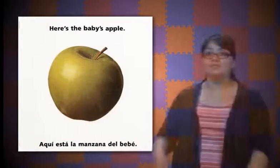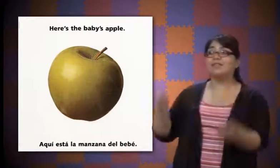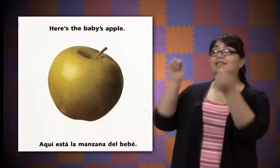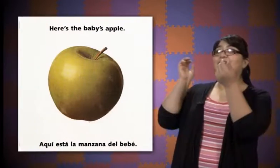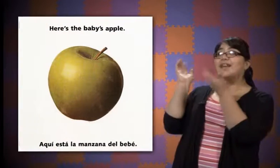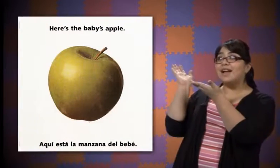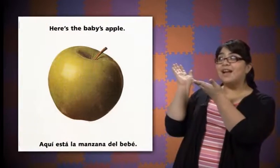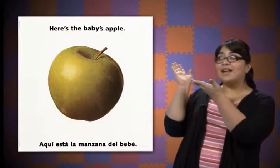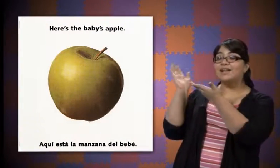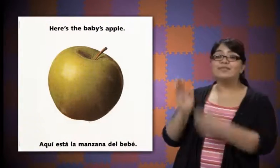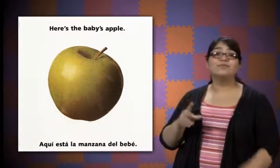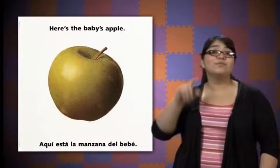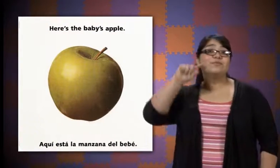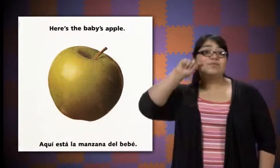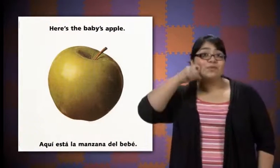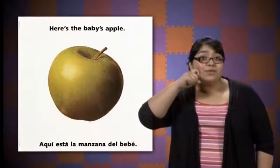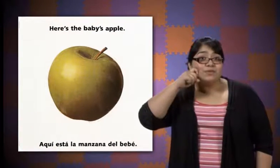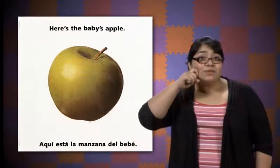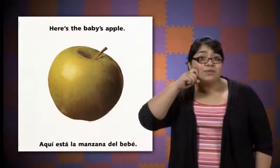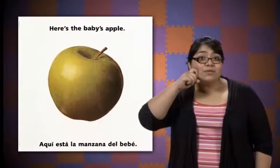Aquí está la manzana del bebé.